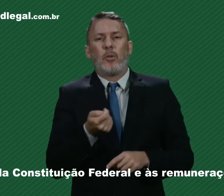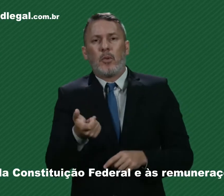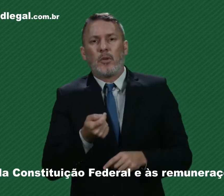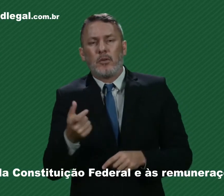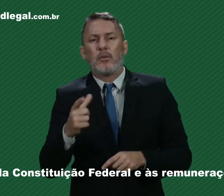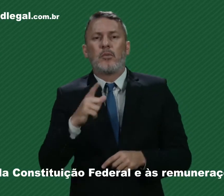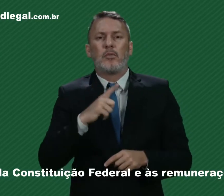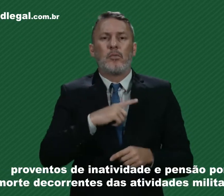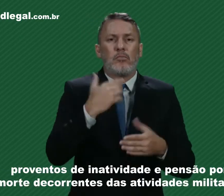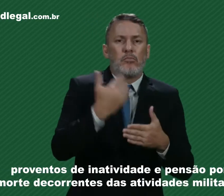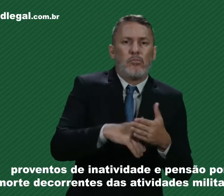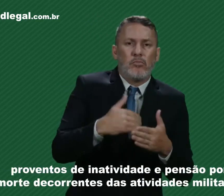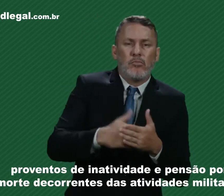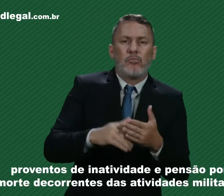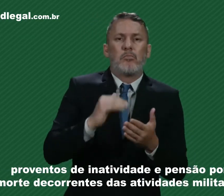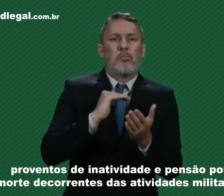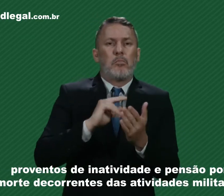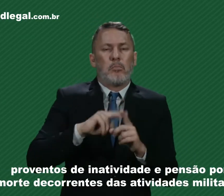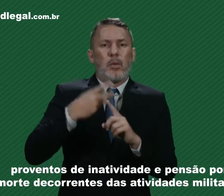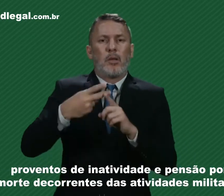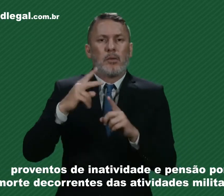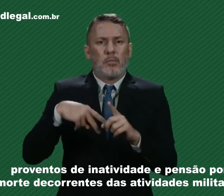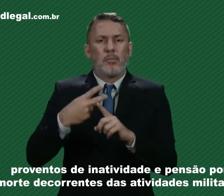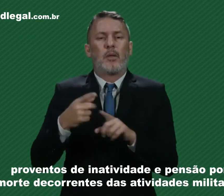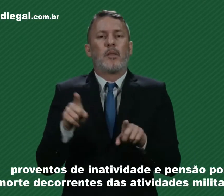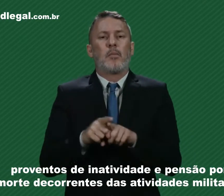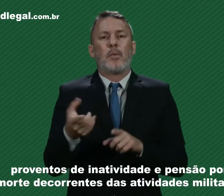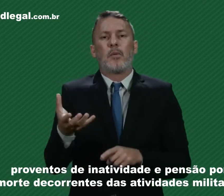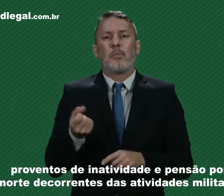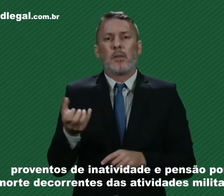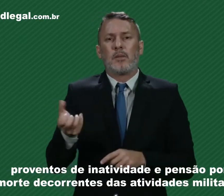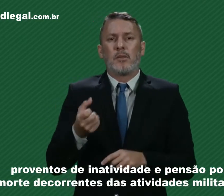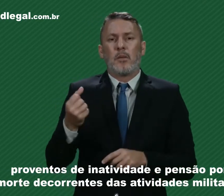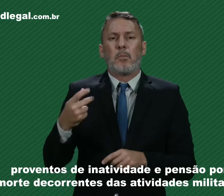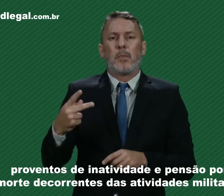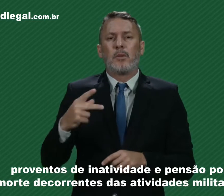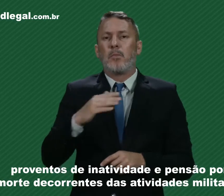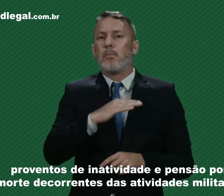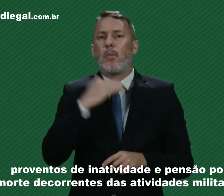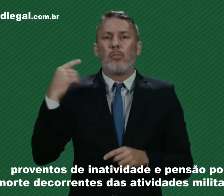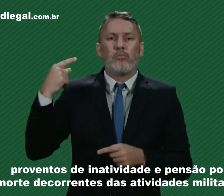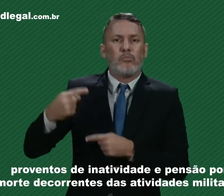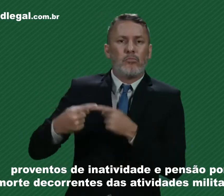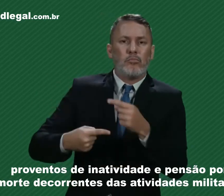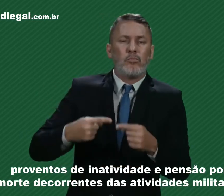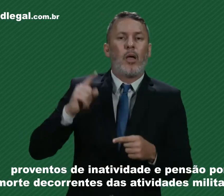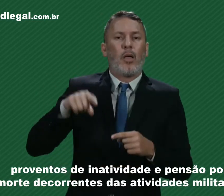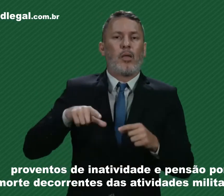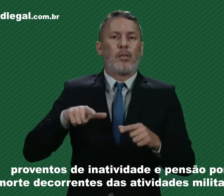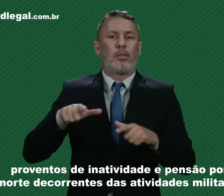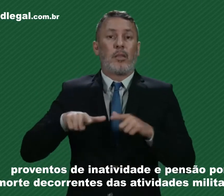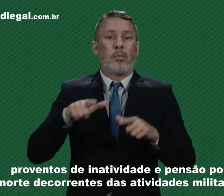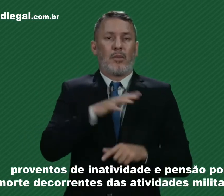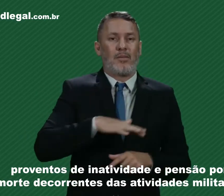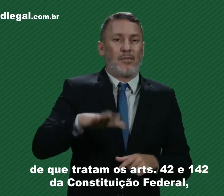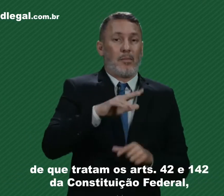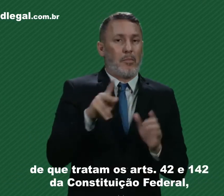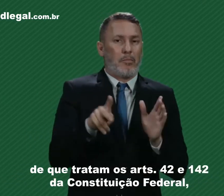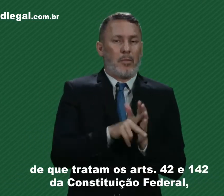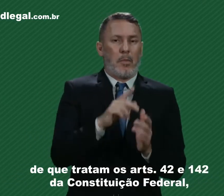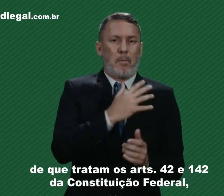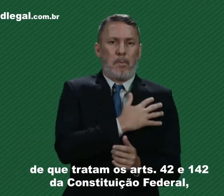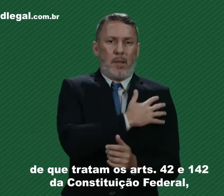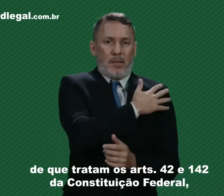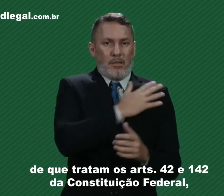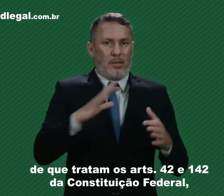às remunerações, proventos de inatividade e pensão por morte decorrentes das atividades militares de